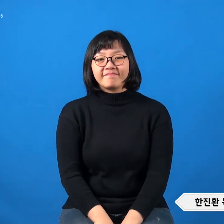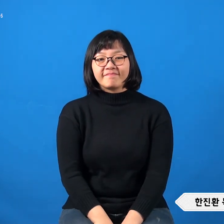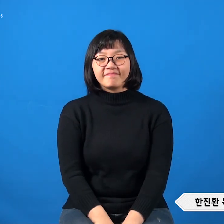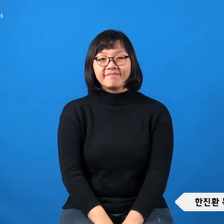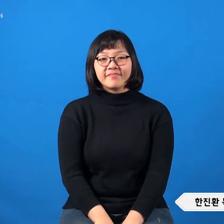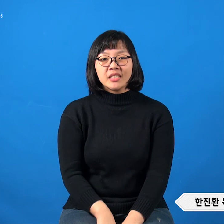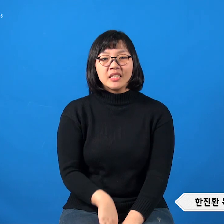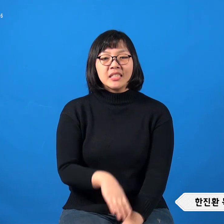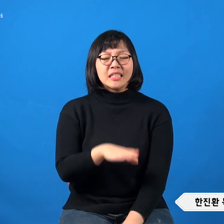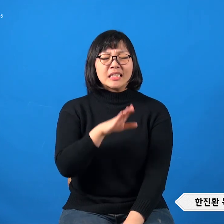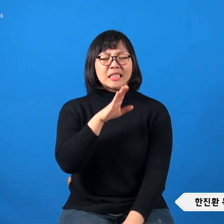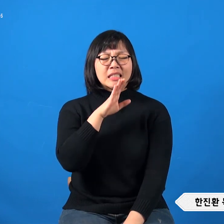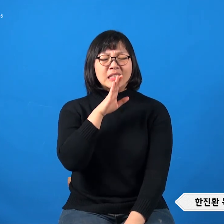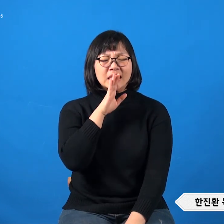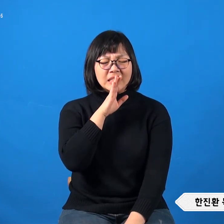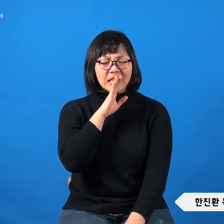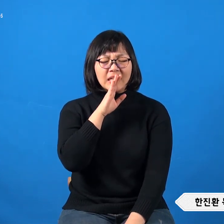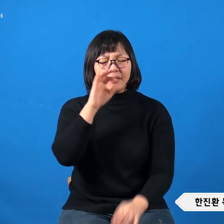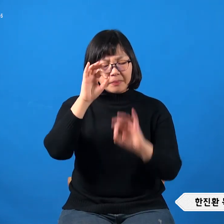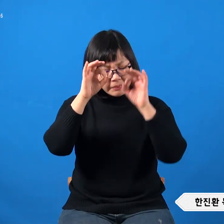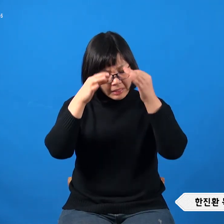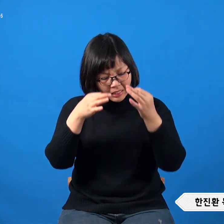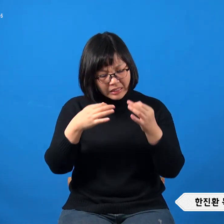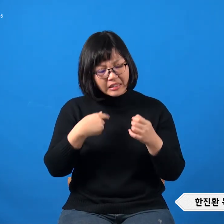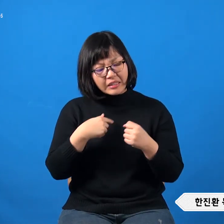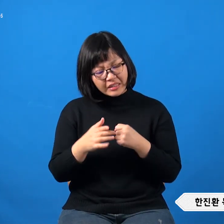그것을 정말로 깨닫는 것이 중요합니다.